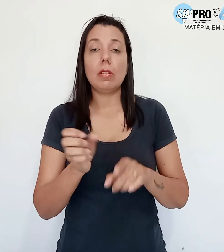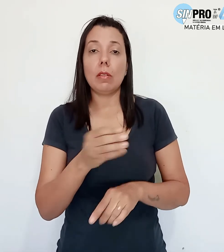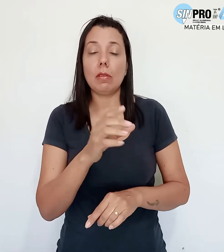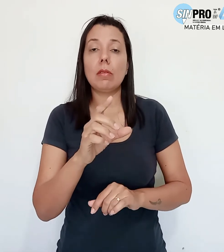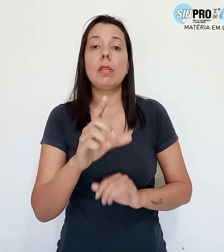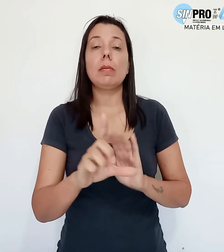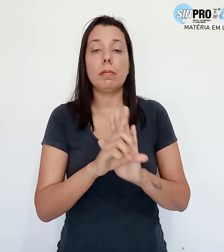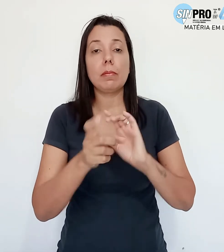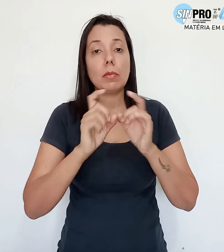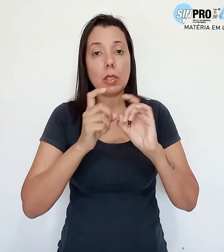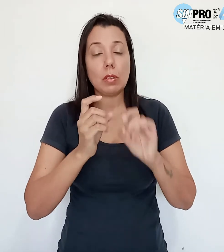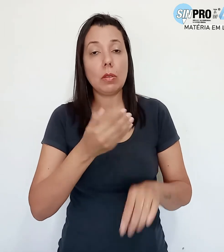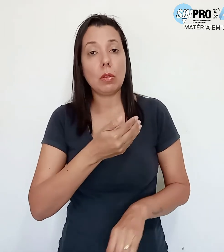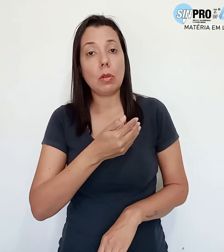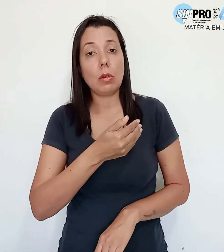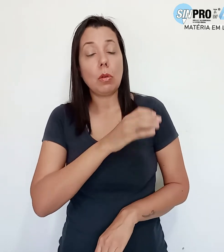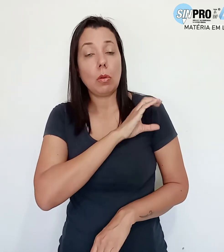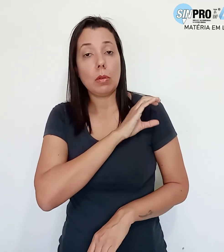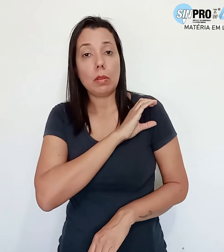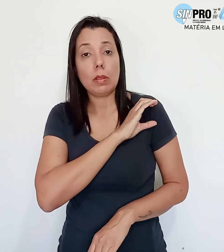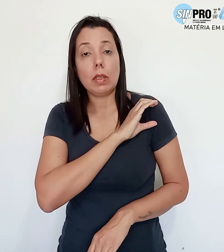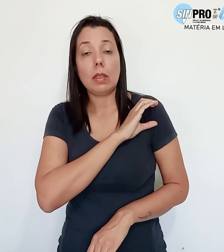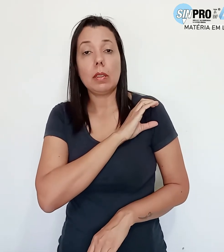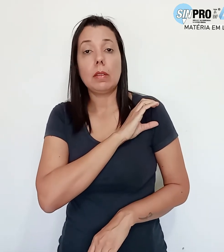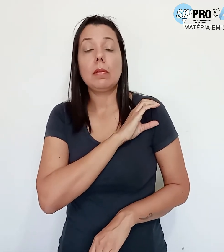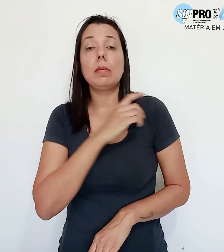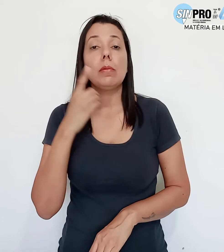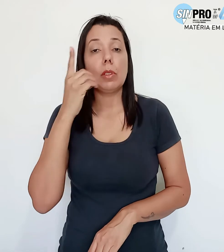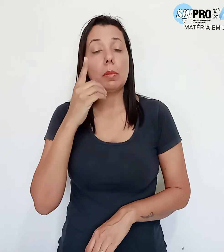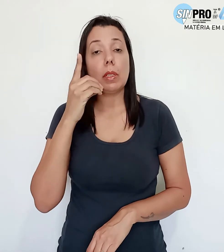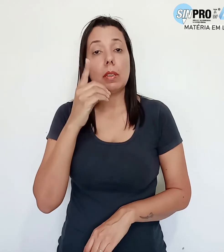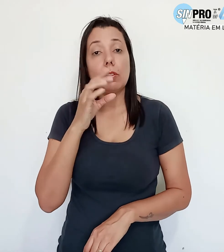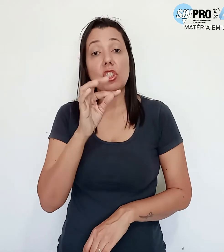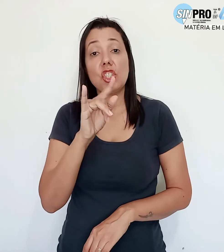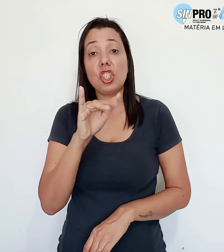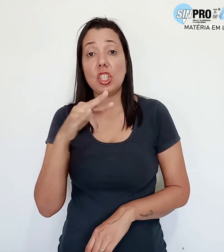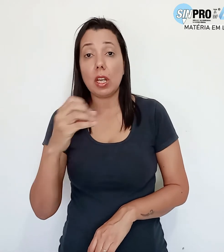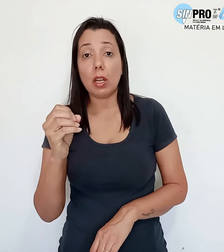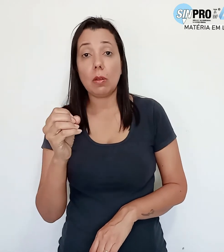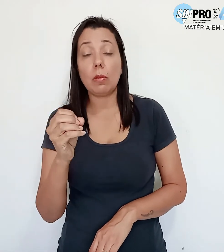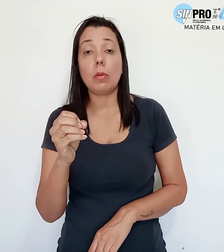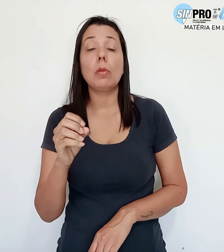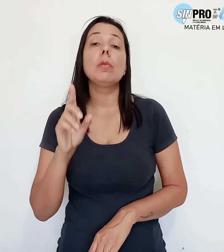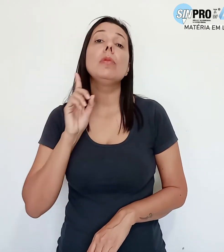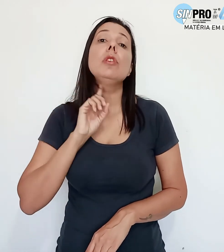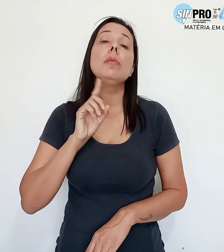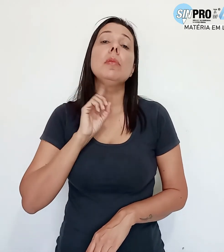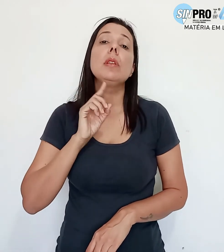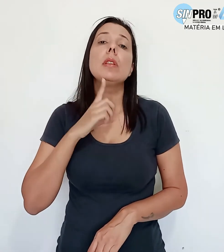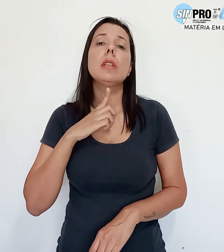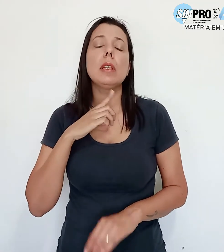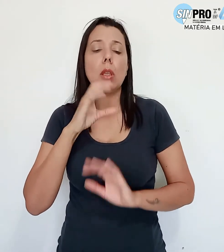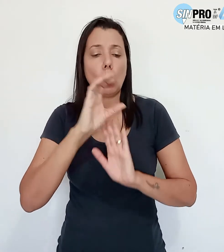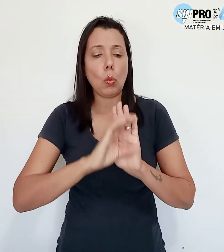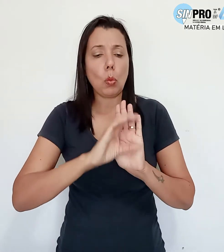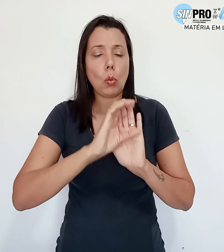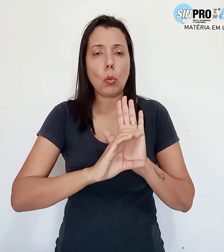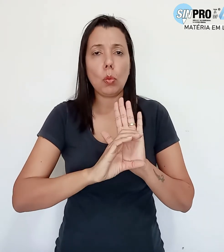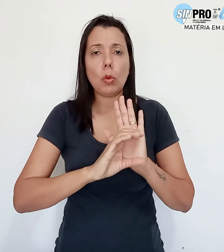Administrativa, coordenada pelo deputado Tiago Mitraldi, do Novo de Minas Gerais, que tem um vasto currículo ligado ao